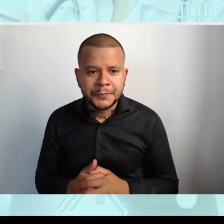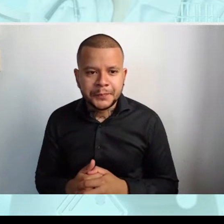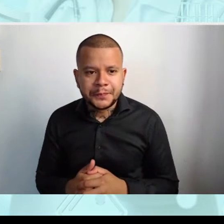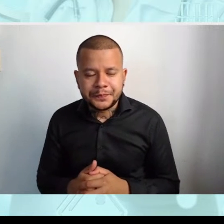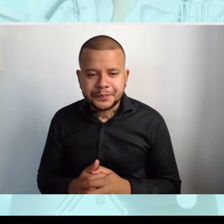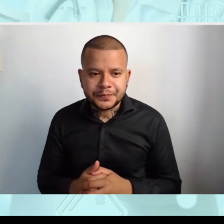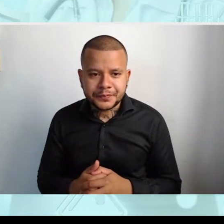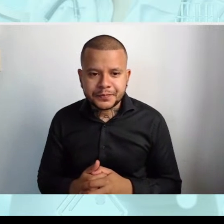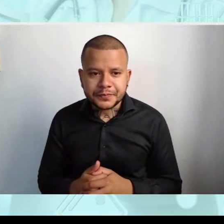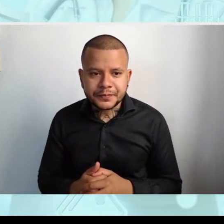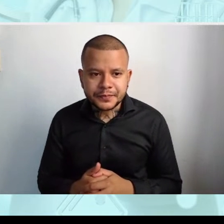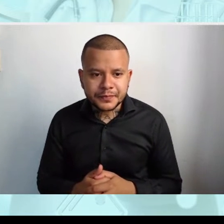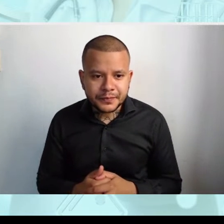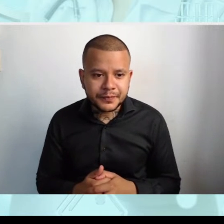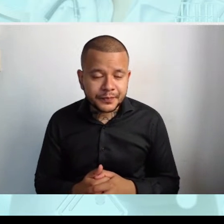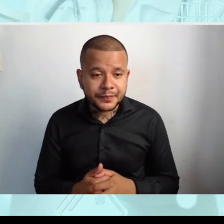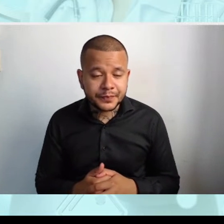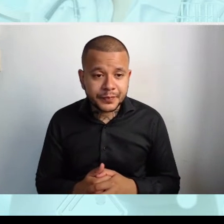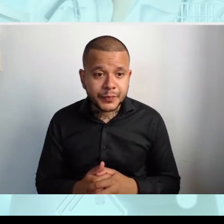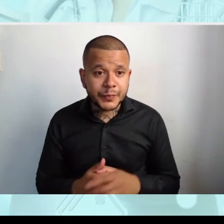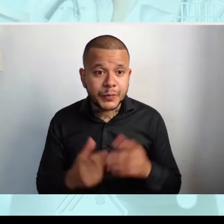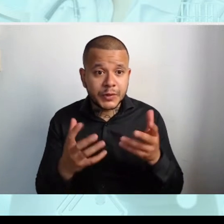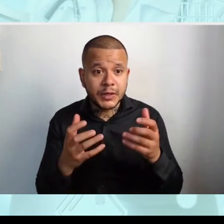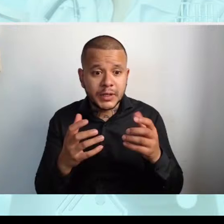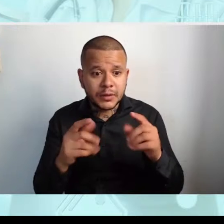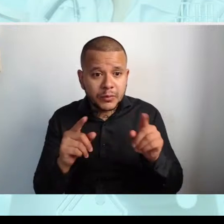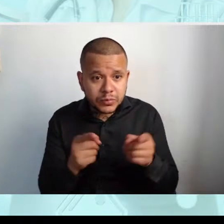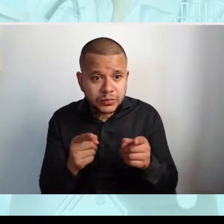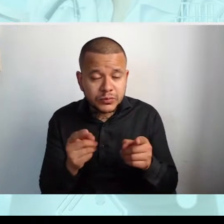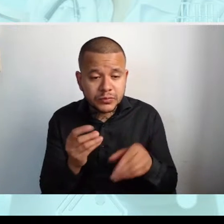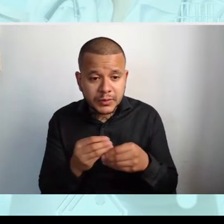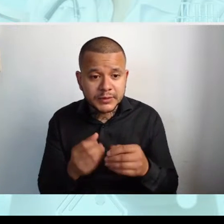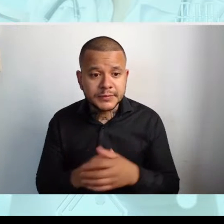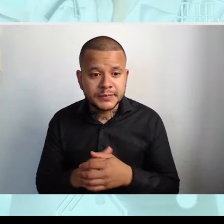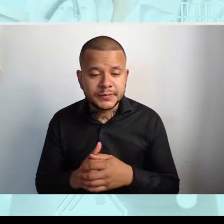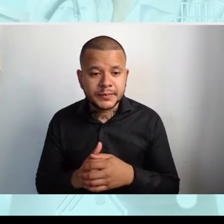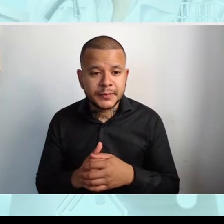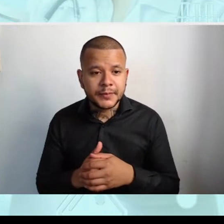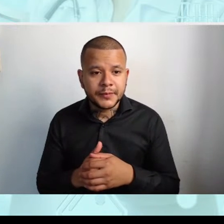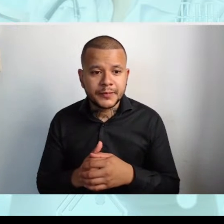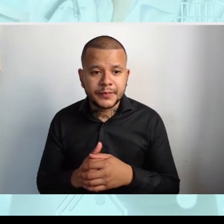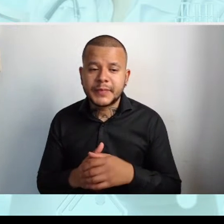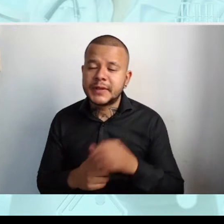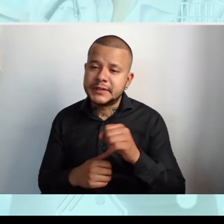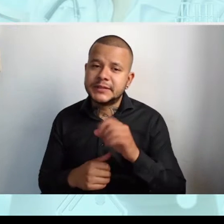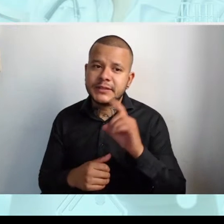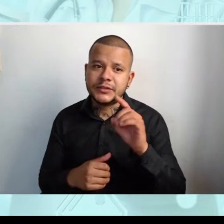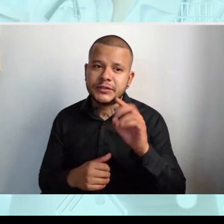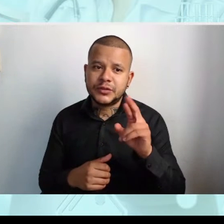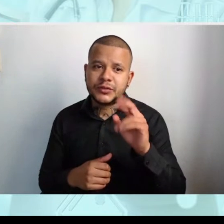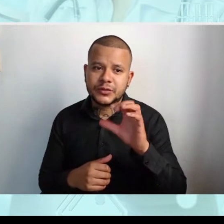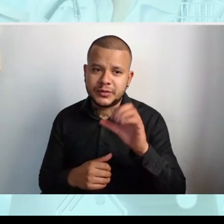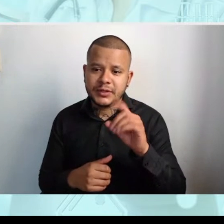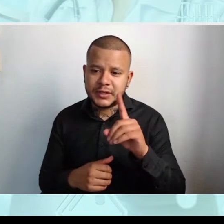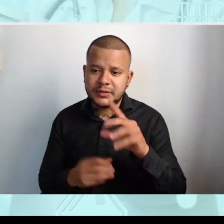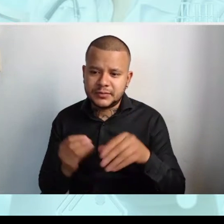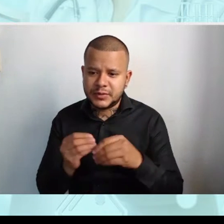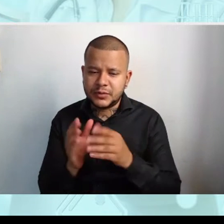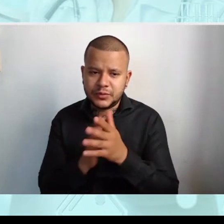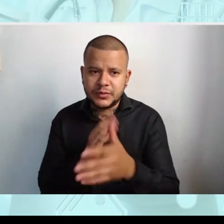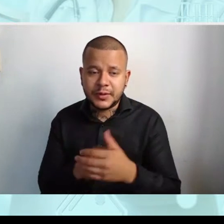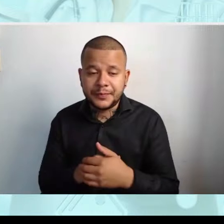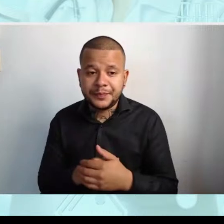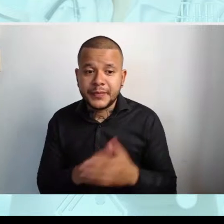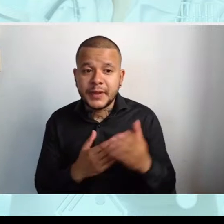permite, ¿quiere continuar? ¿Quiere hacer algún remate? Quiero decir otra cosa, doctor Ricardo, antes de terminar. Es que cuando vino el